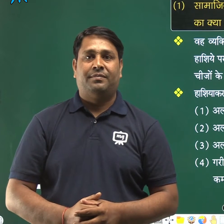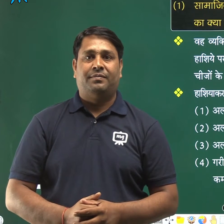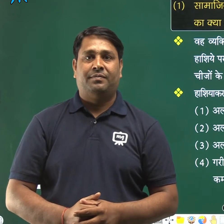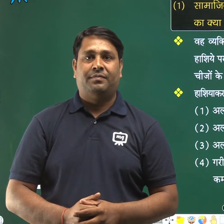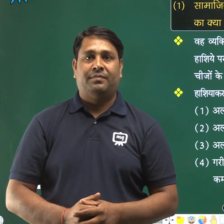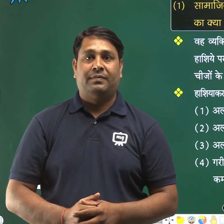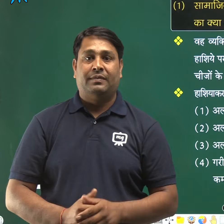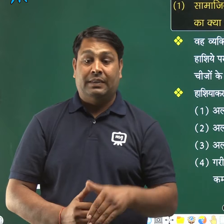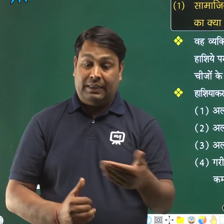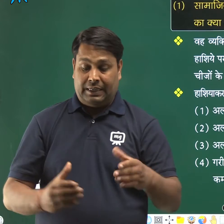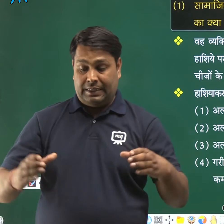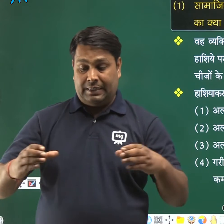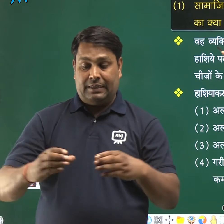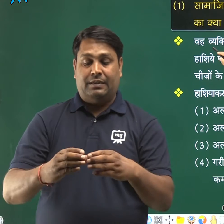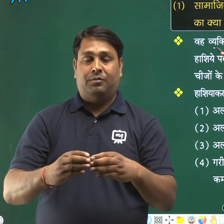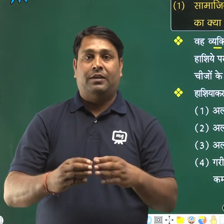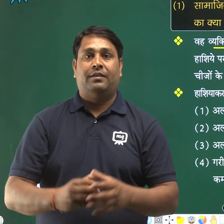या समुदाय